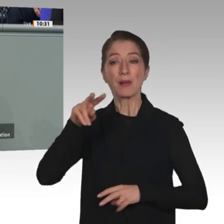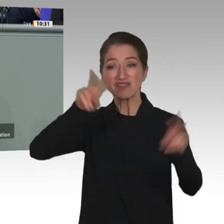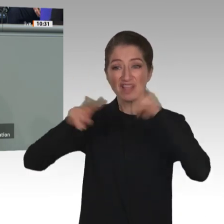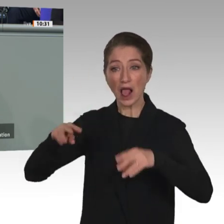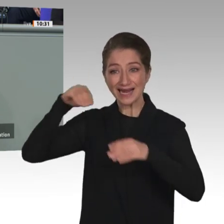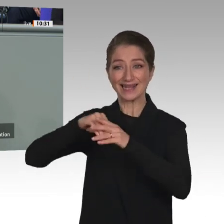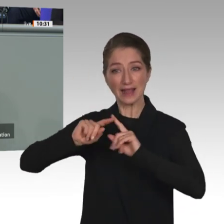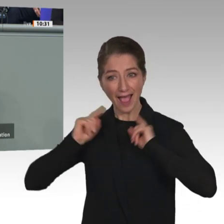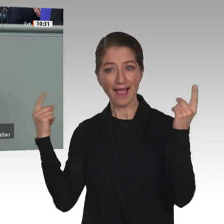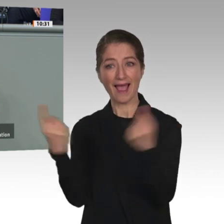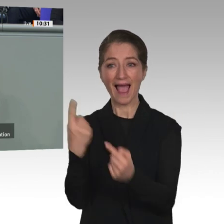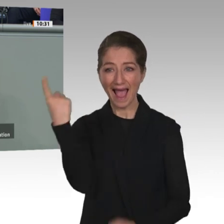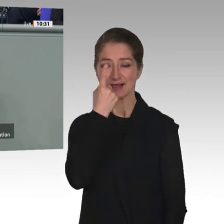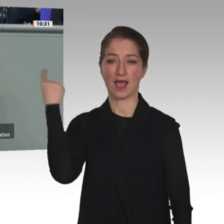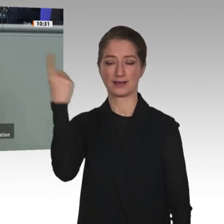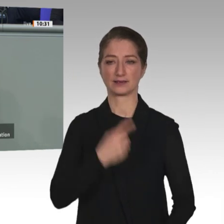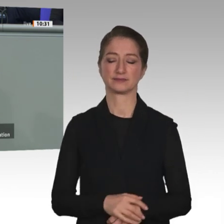nur ein Wir. Vielen Dank.